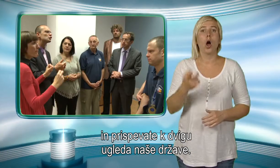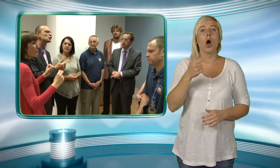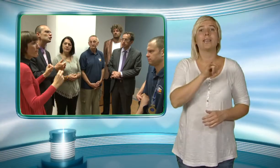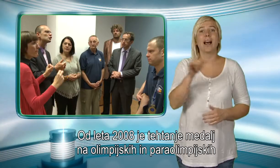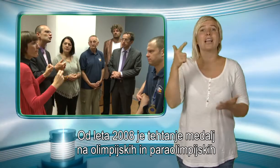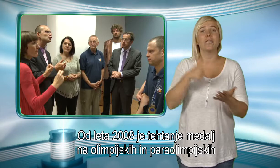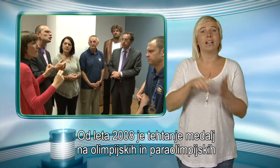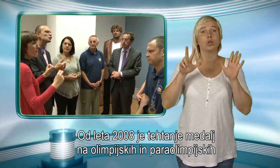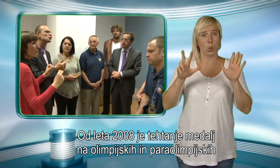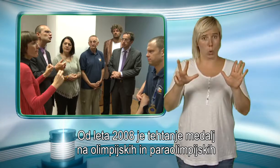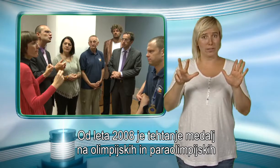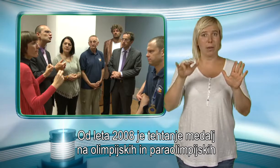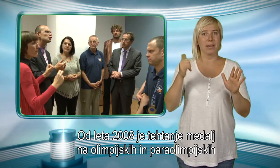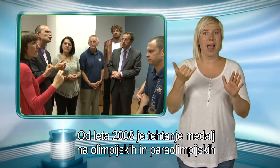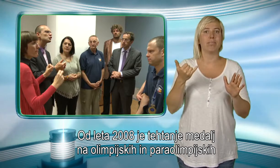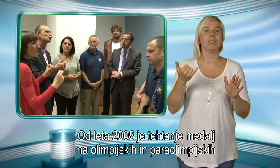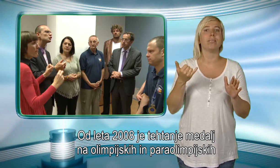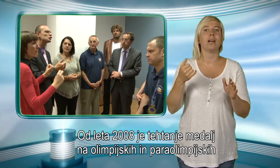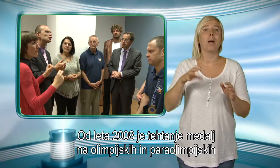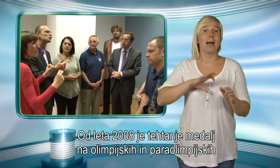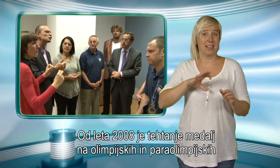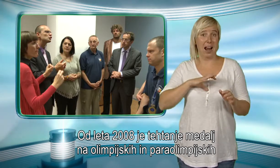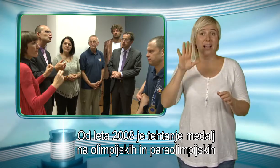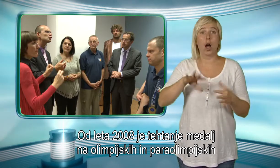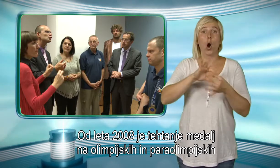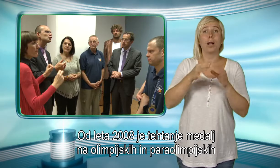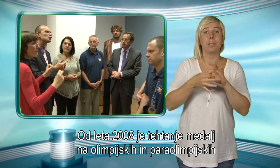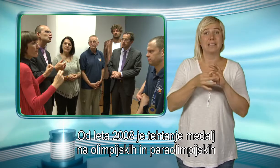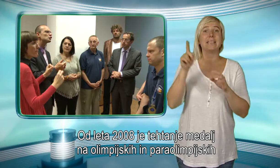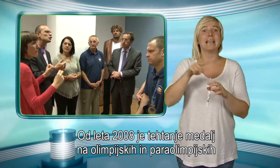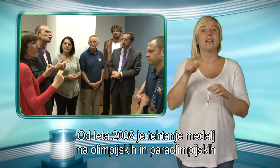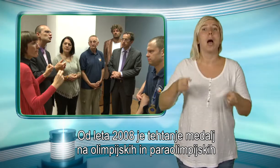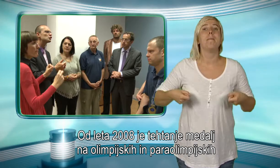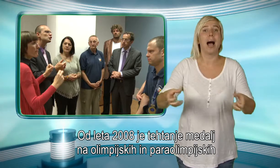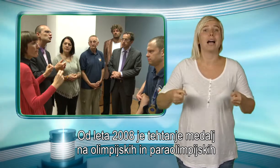Od leta 2008 je tehtanje medalj na olimpijskih in paraolimpijskih igrah enakovredno.